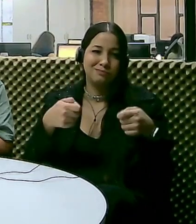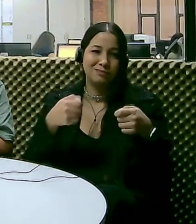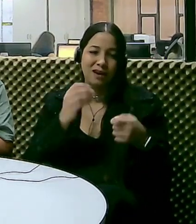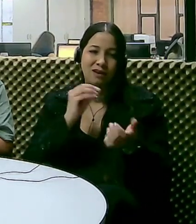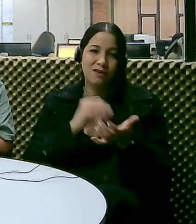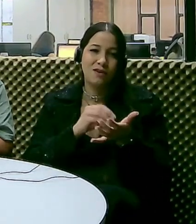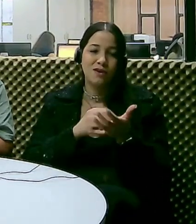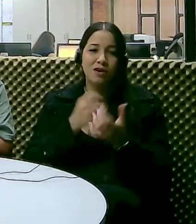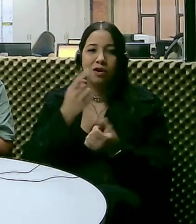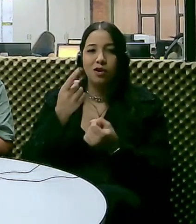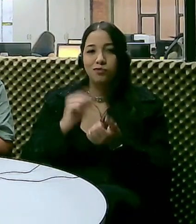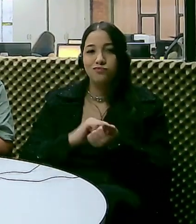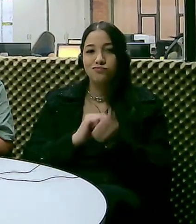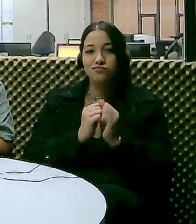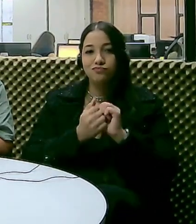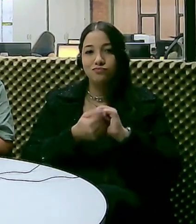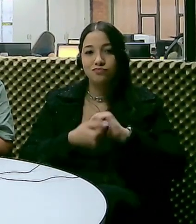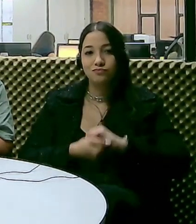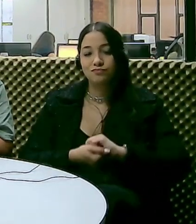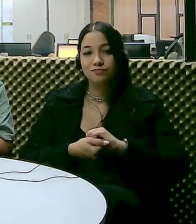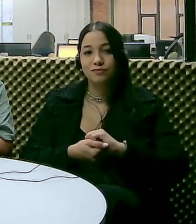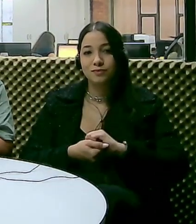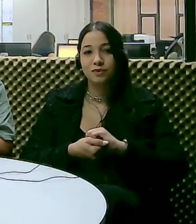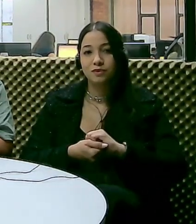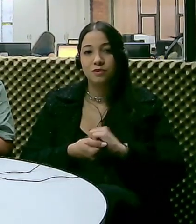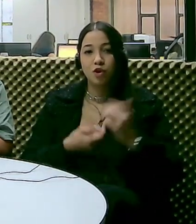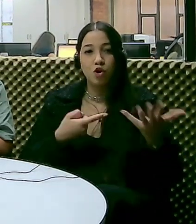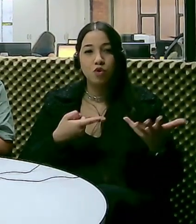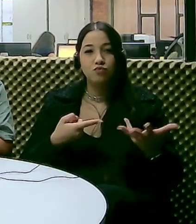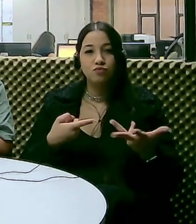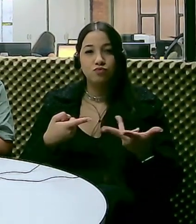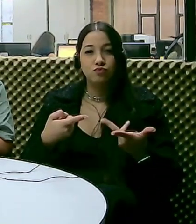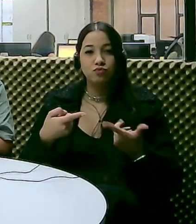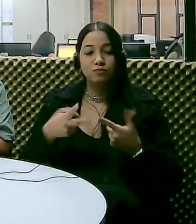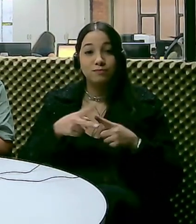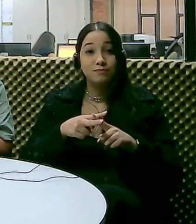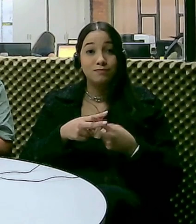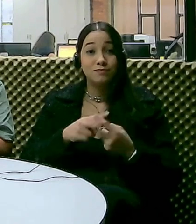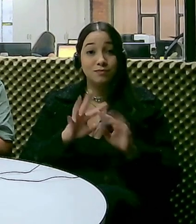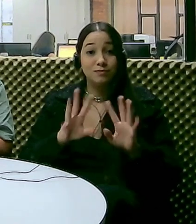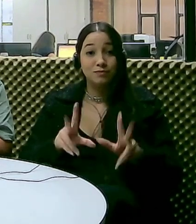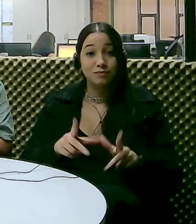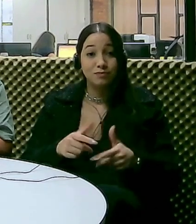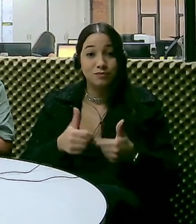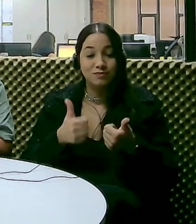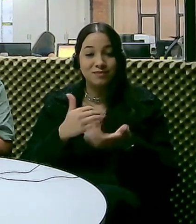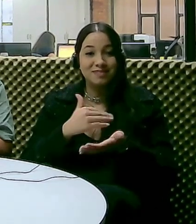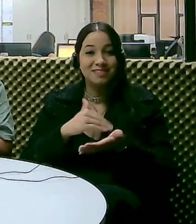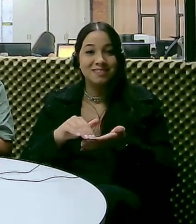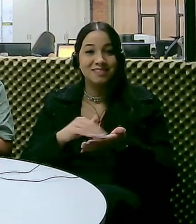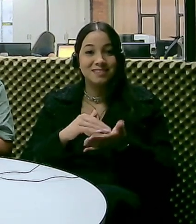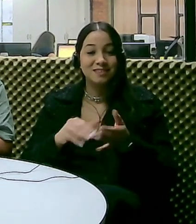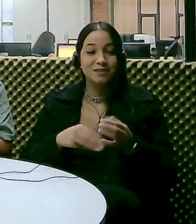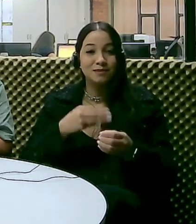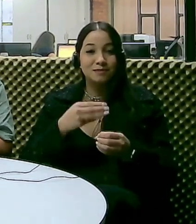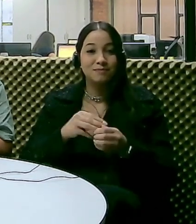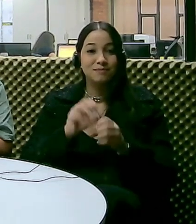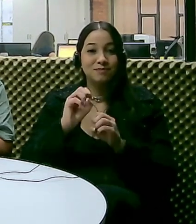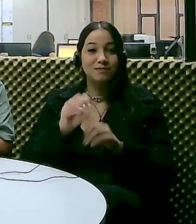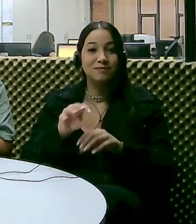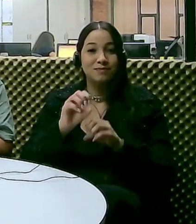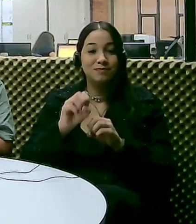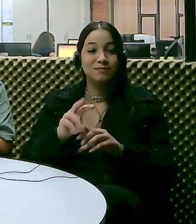por algumas adequações. Diversas reformas e melhorias têm sido conduzidas pela Secretaria Municipal de